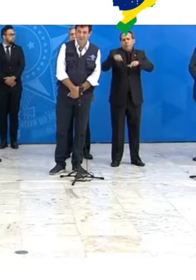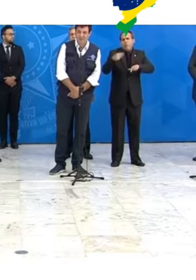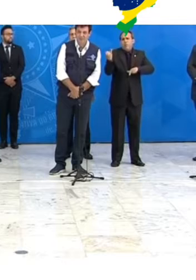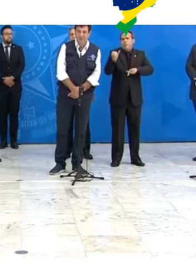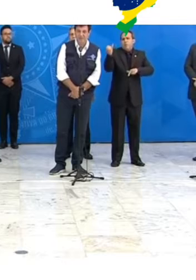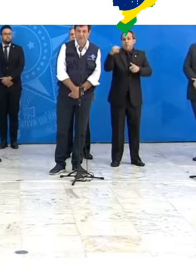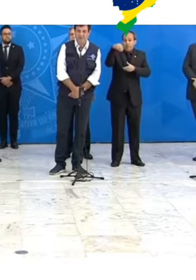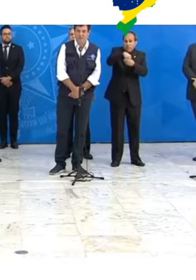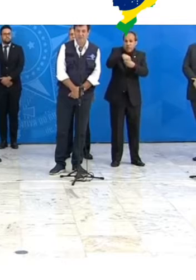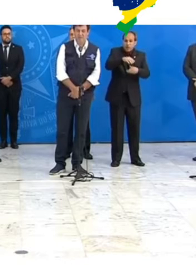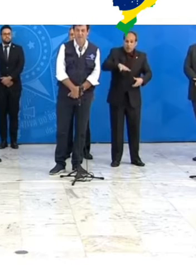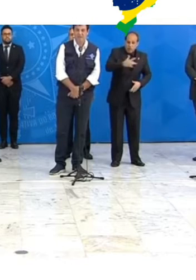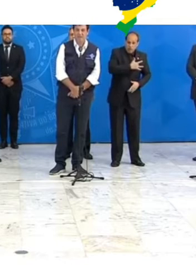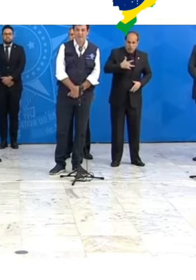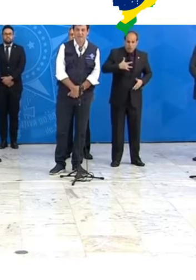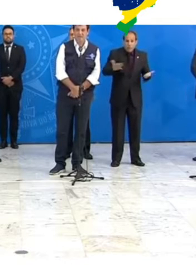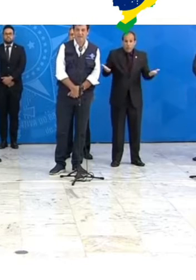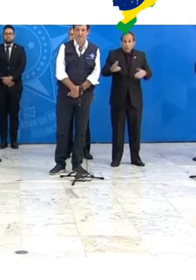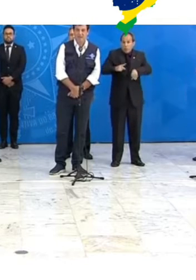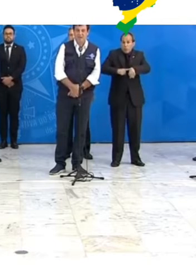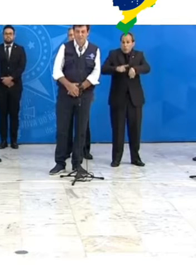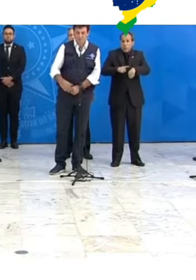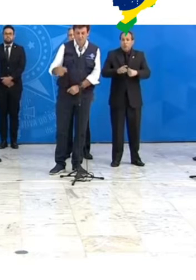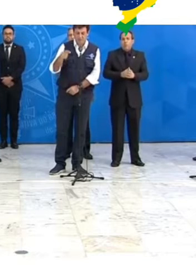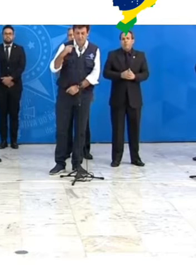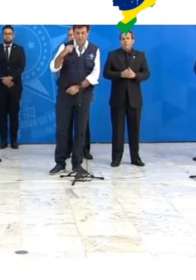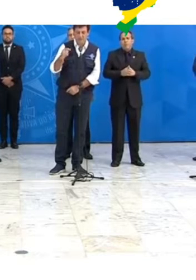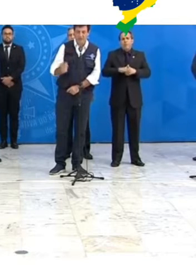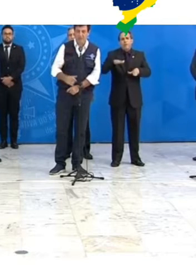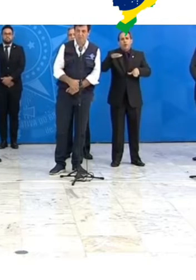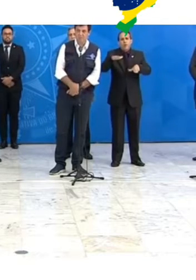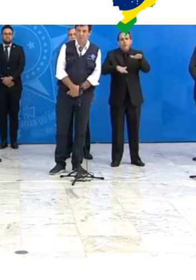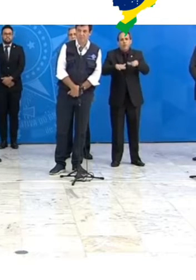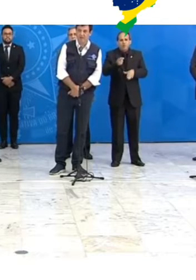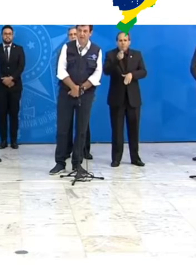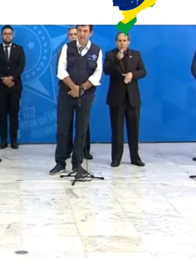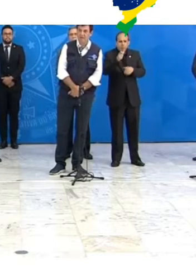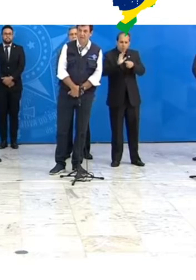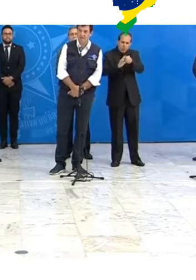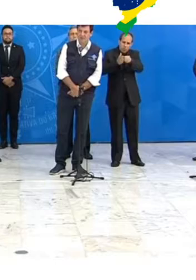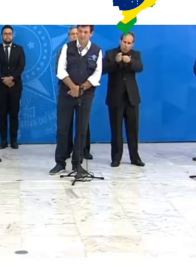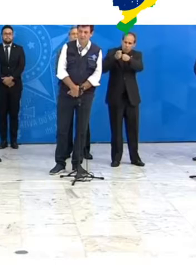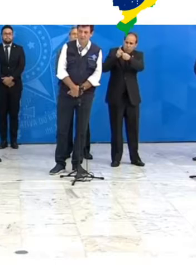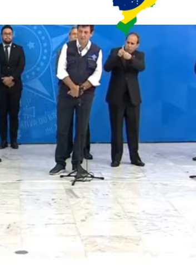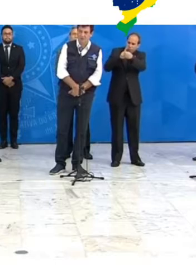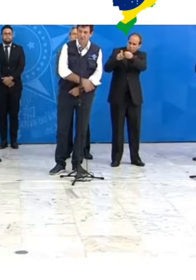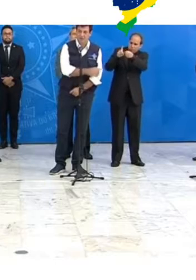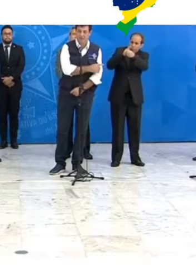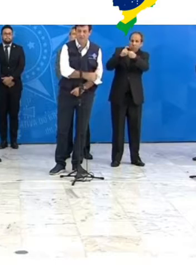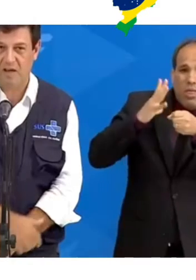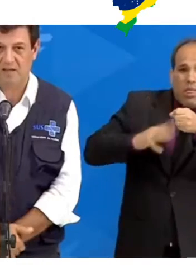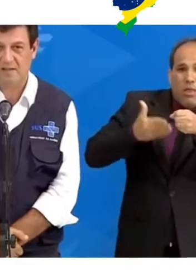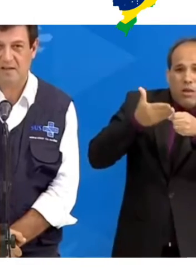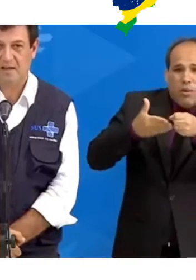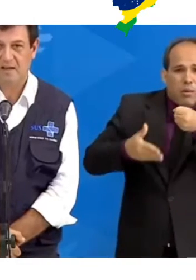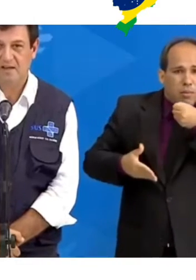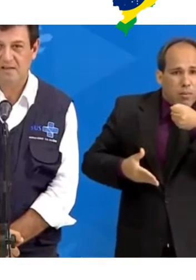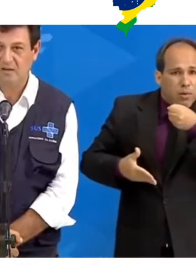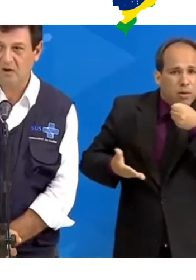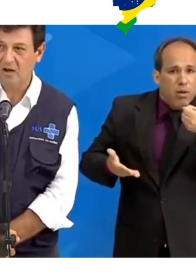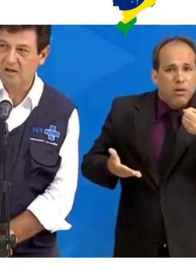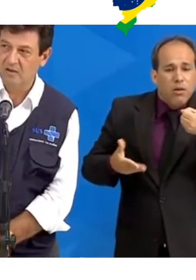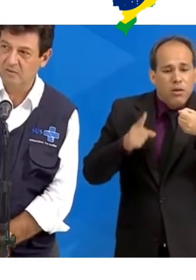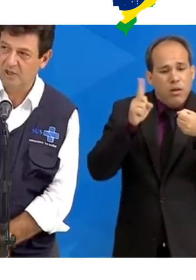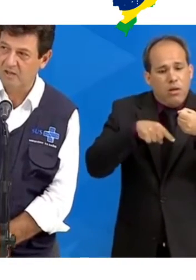em saúde nesses momentos? Às vezes um pequeno gesto como limpar esse microfone que ele fez